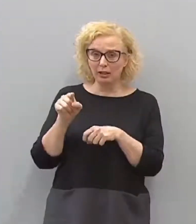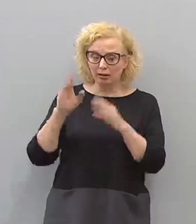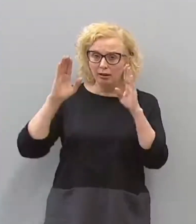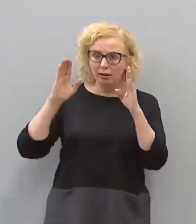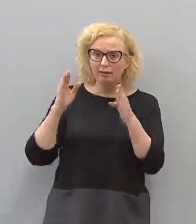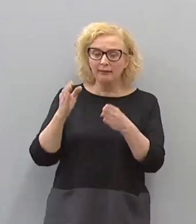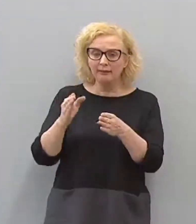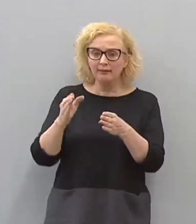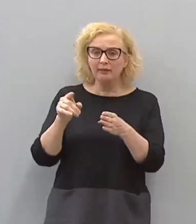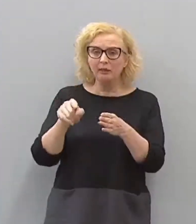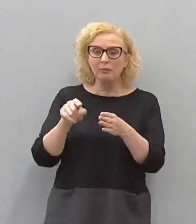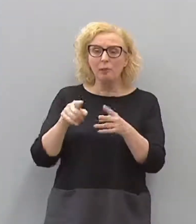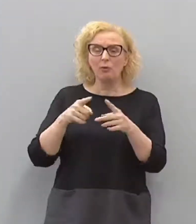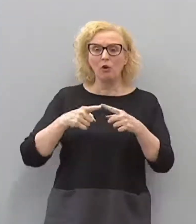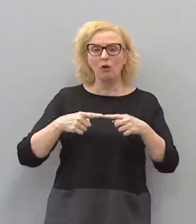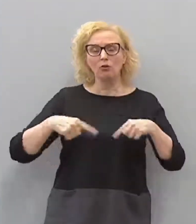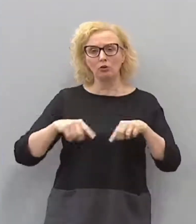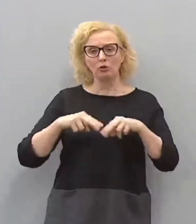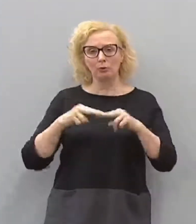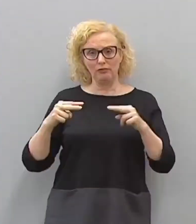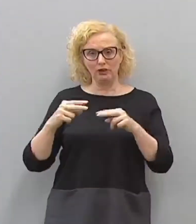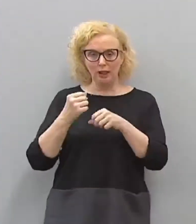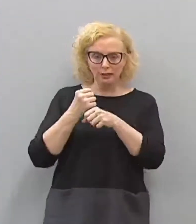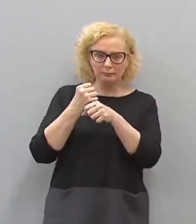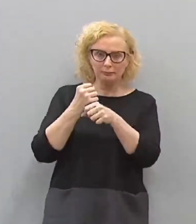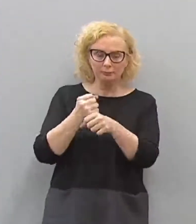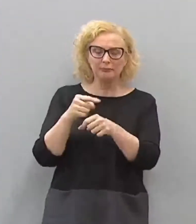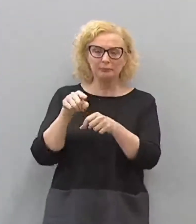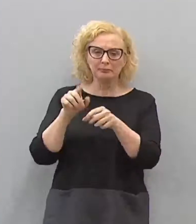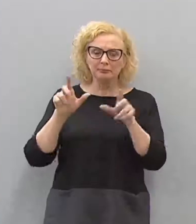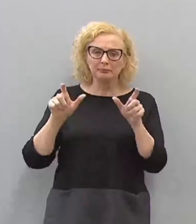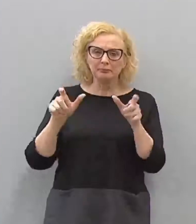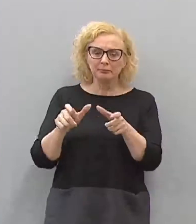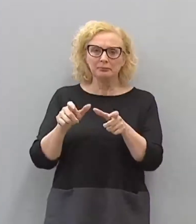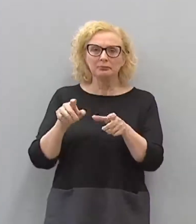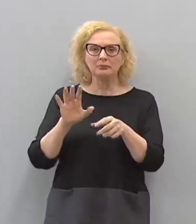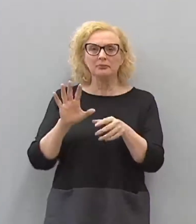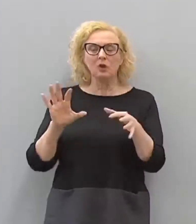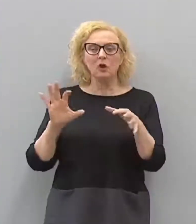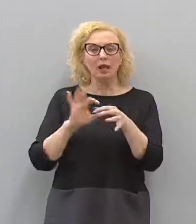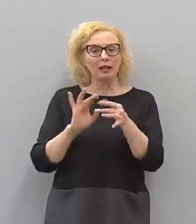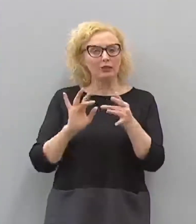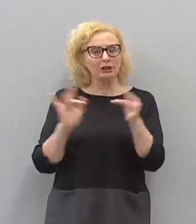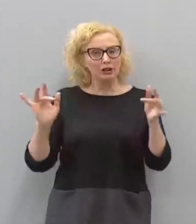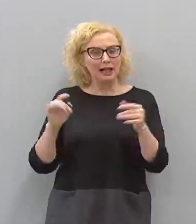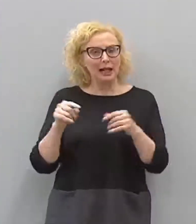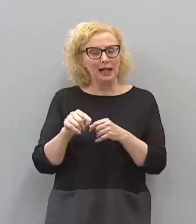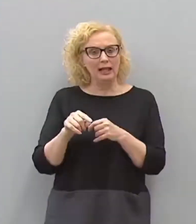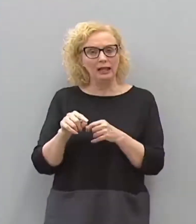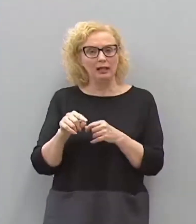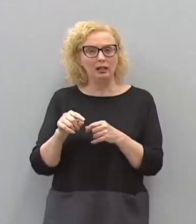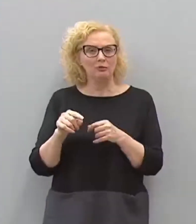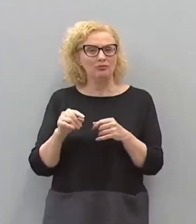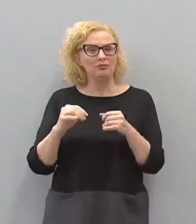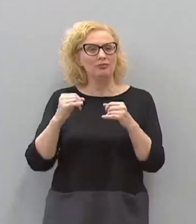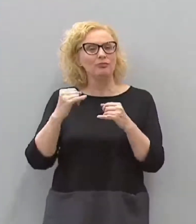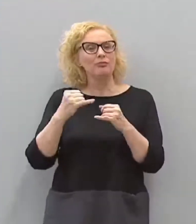della giunta provinciale tutta la partita legata al al digitale e alle e alla fibra